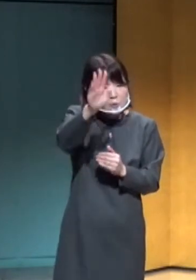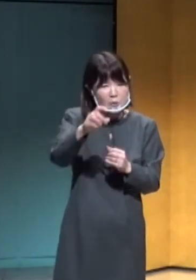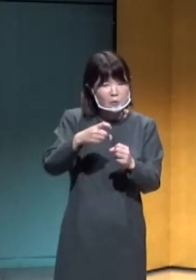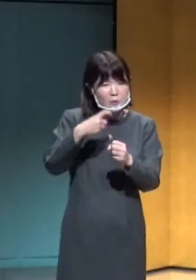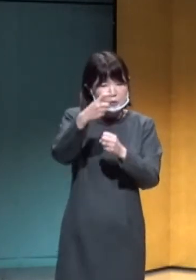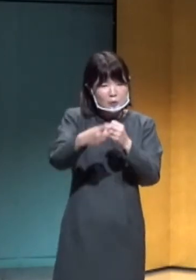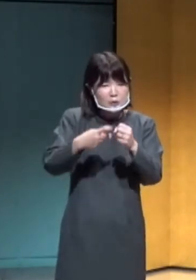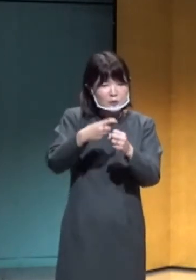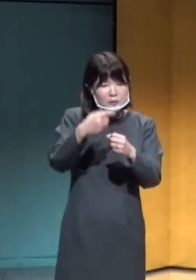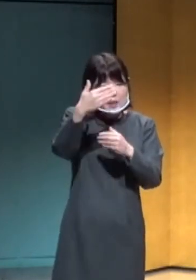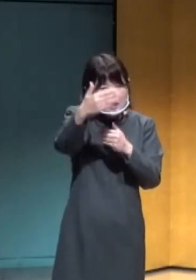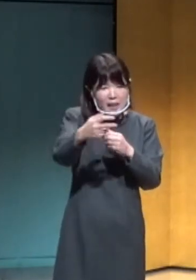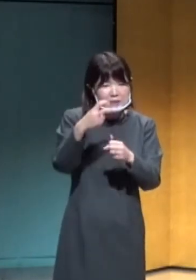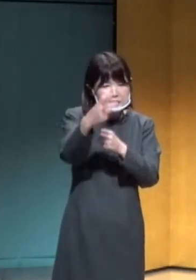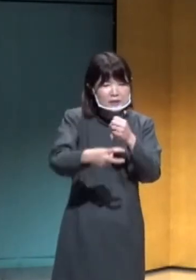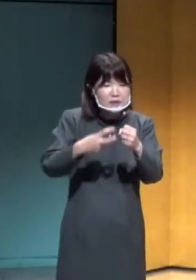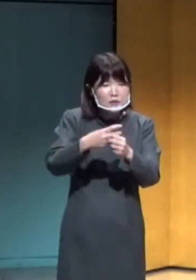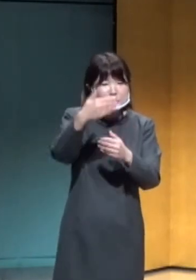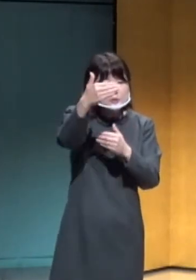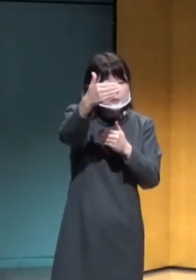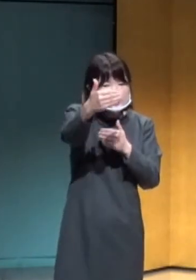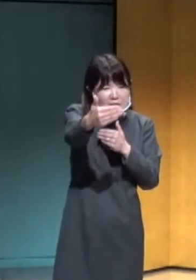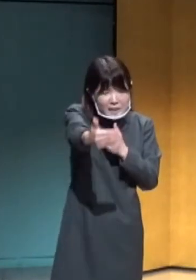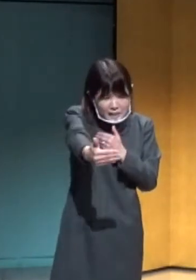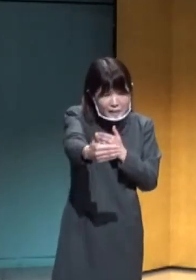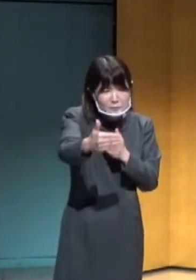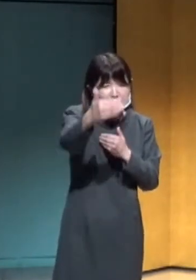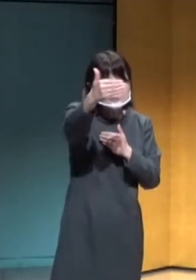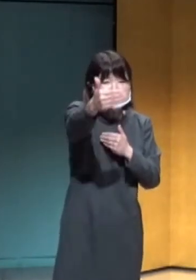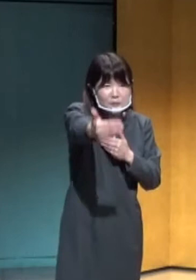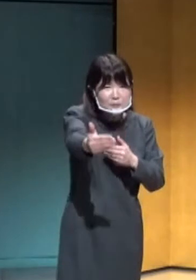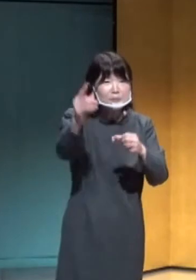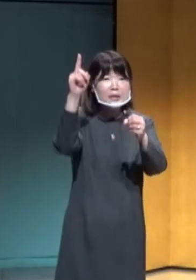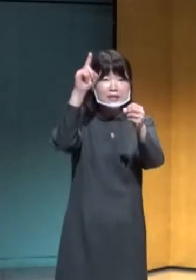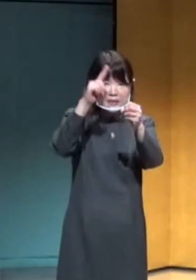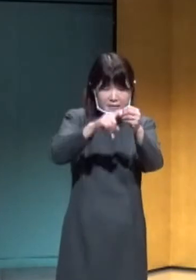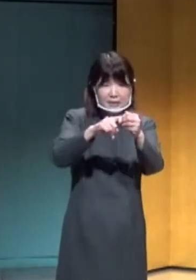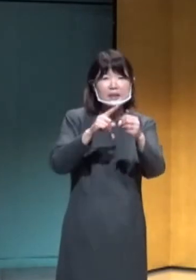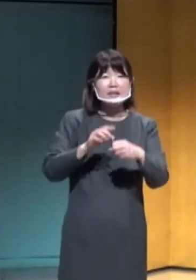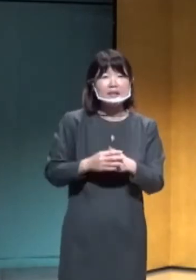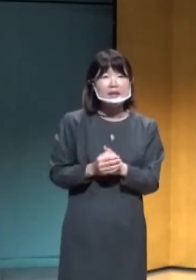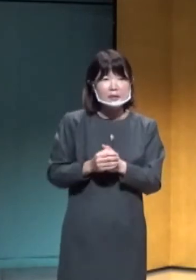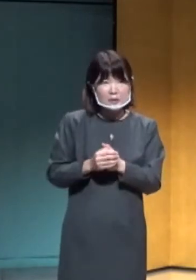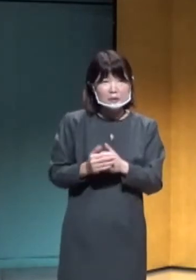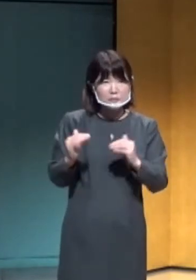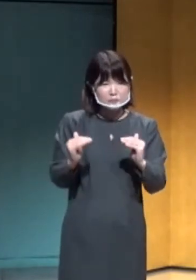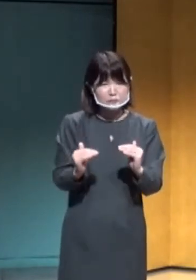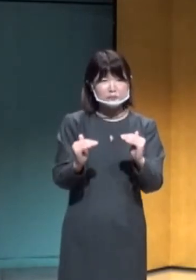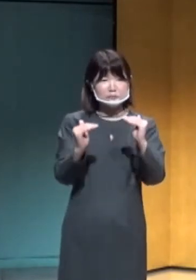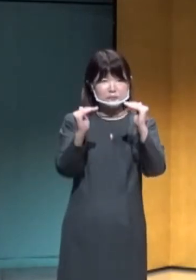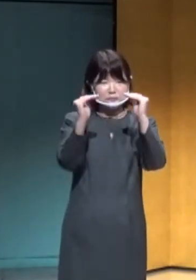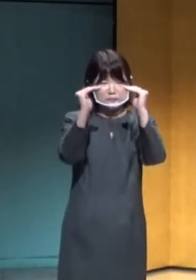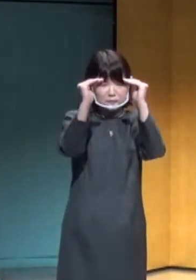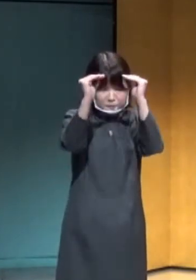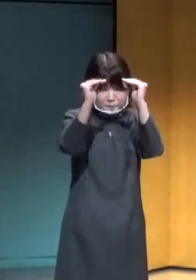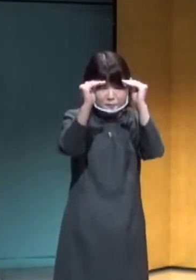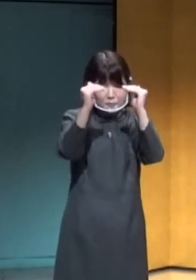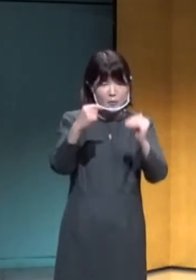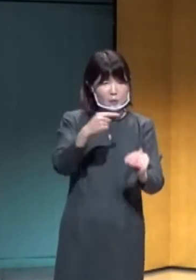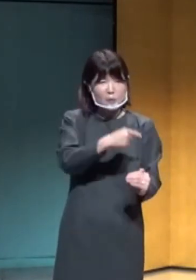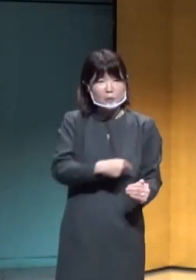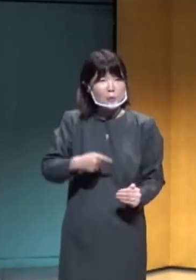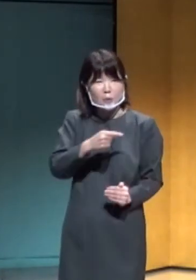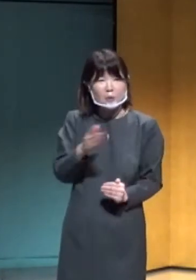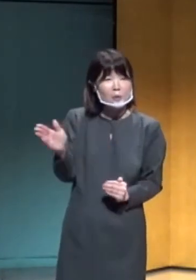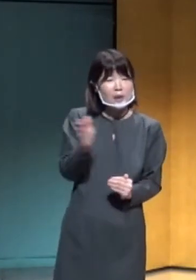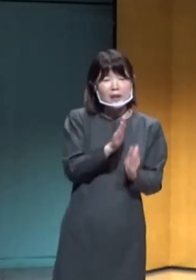そして半世紀を目指してですね、発展していくことを願っておる一人